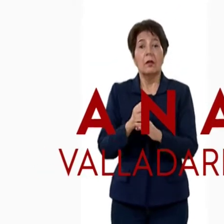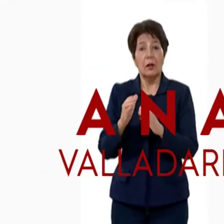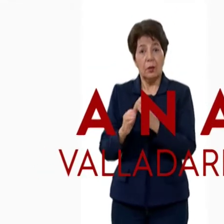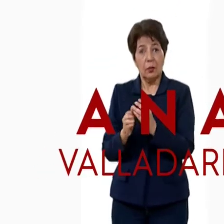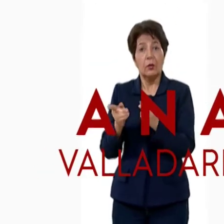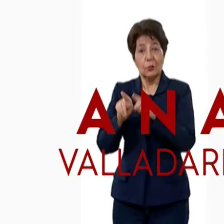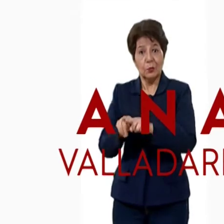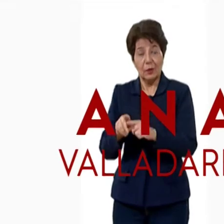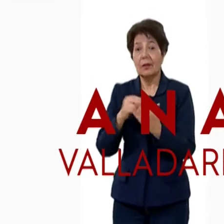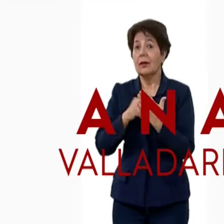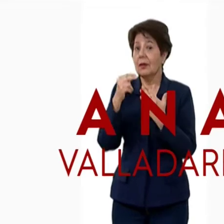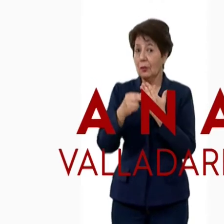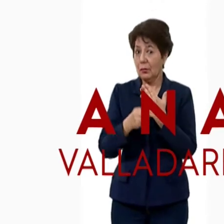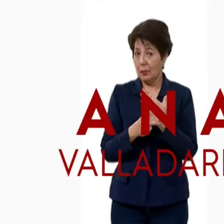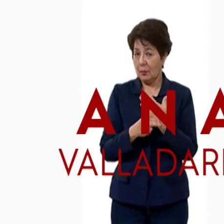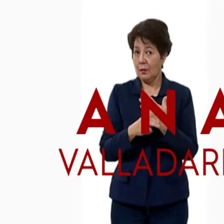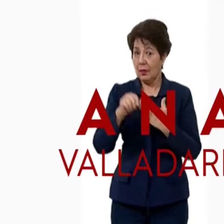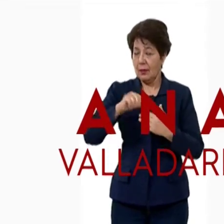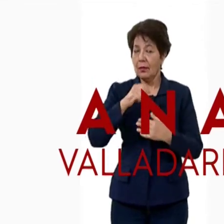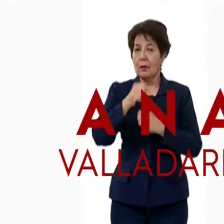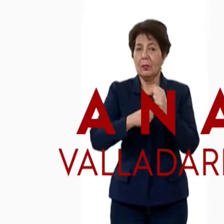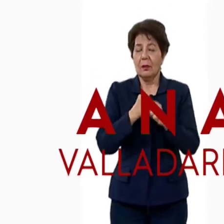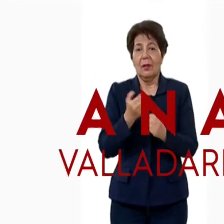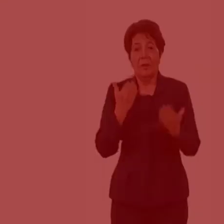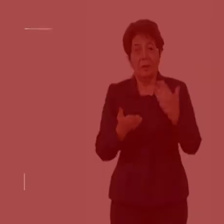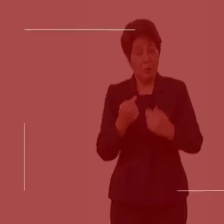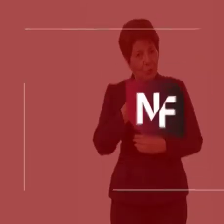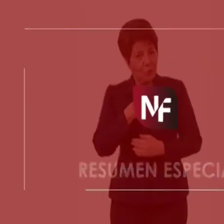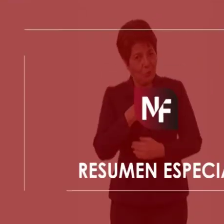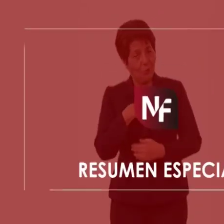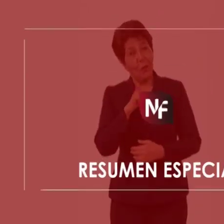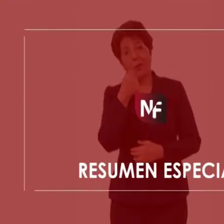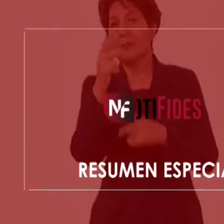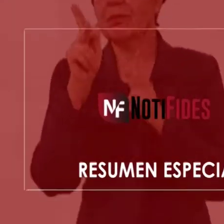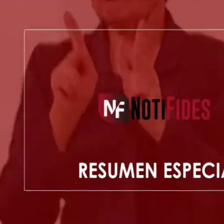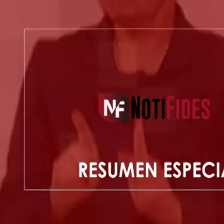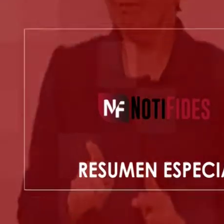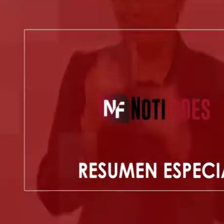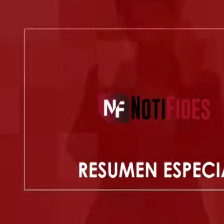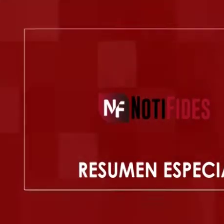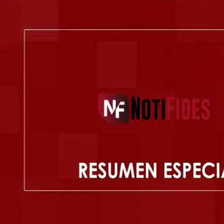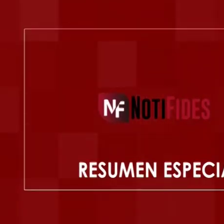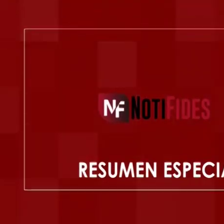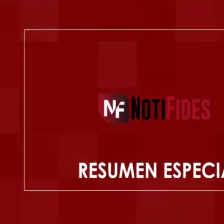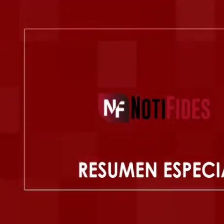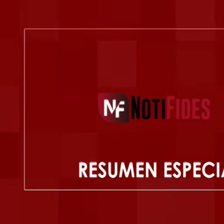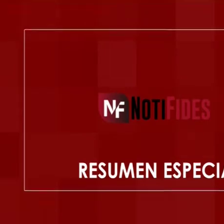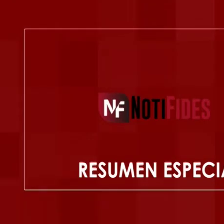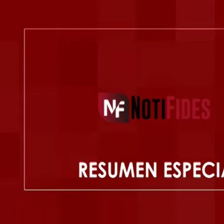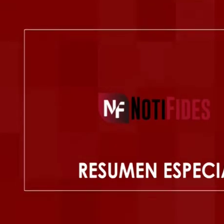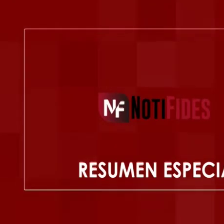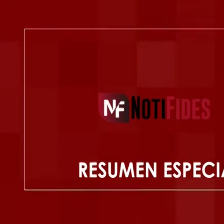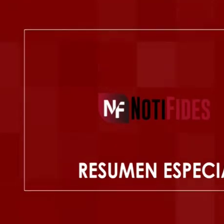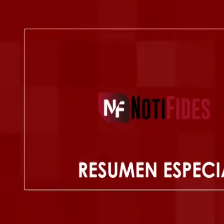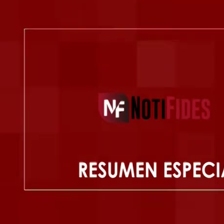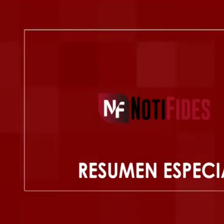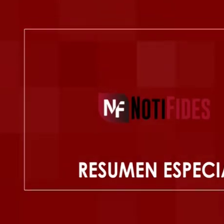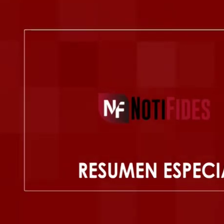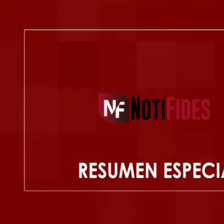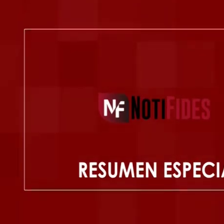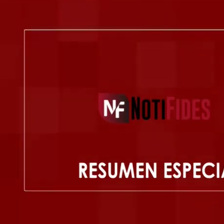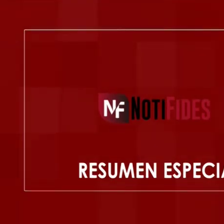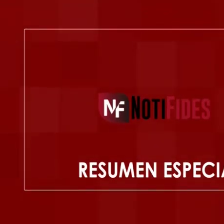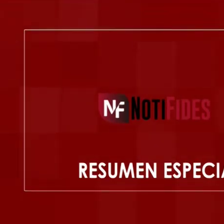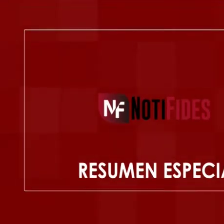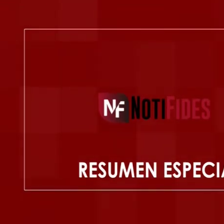intérprete en lengua de señas para nuestros hermanos sordos en noticias fomentamos una cultura